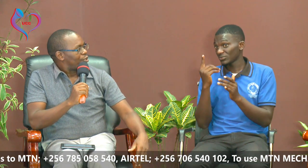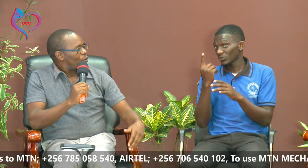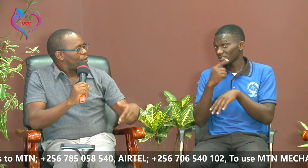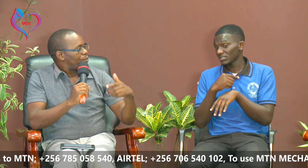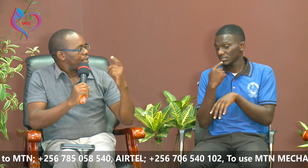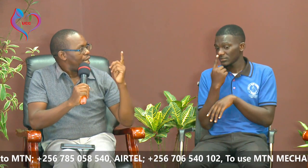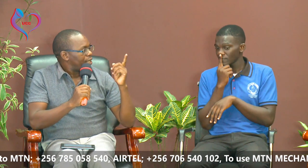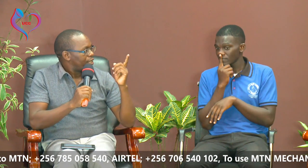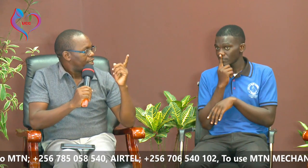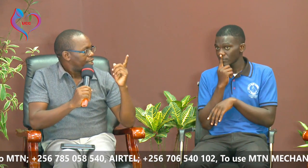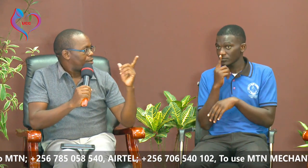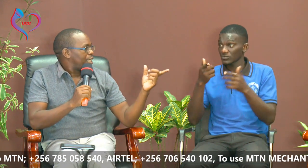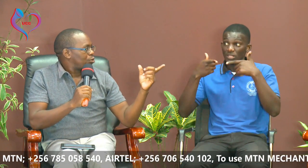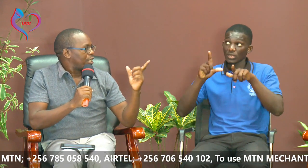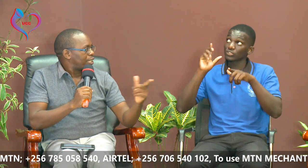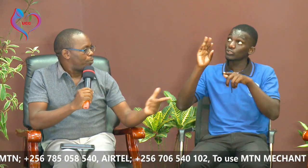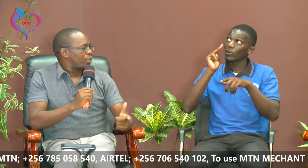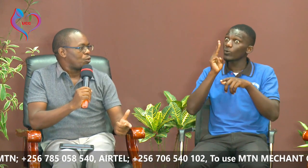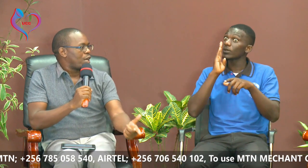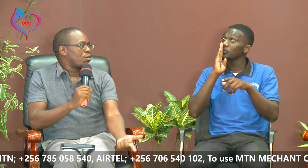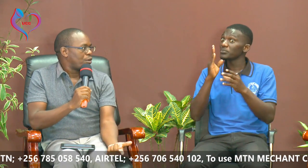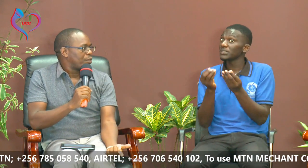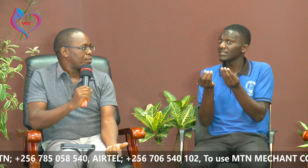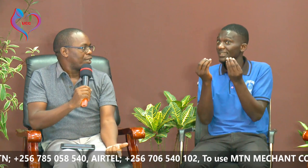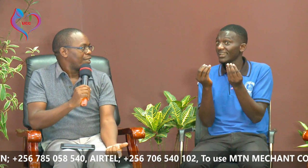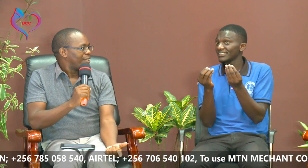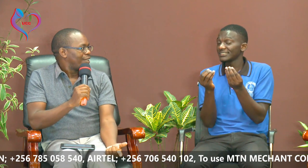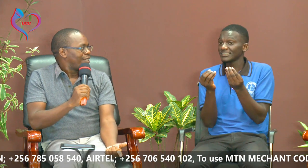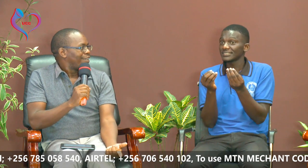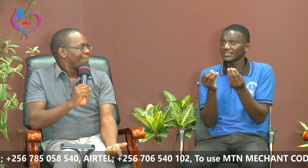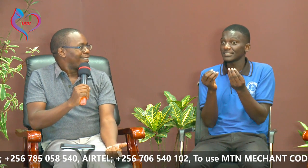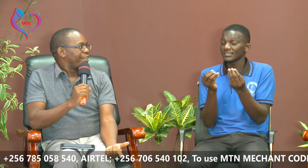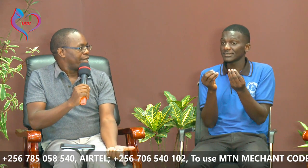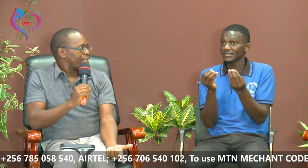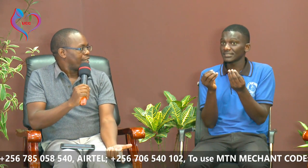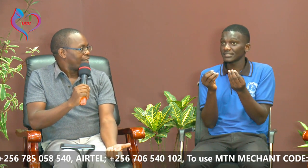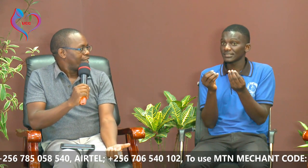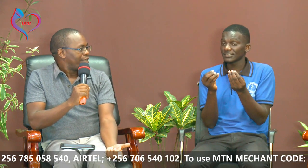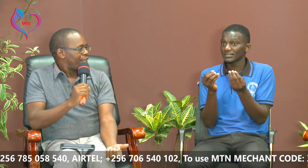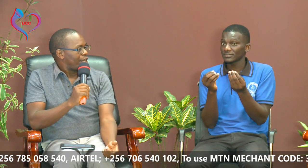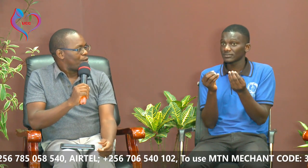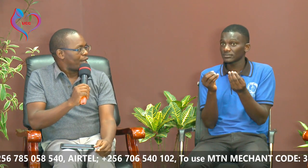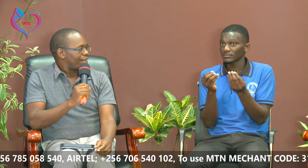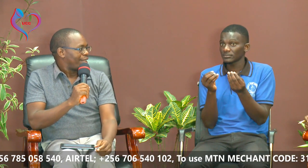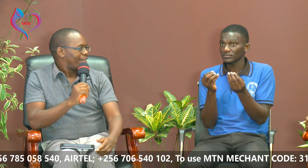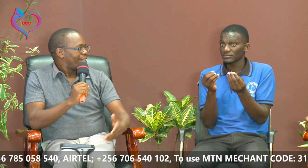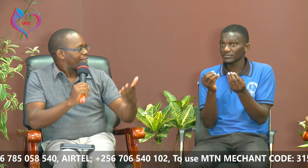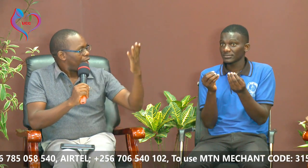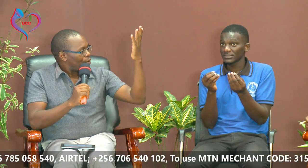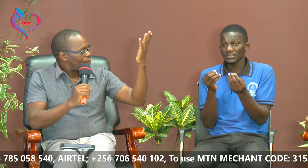your will be done kalwa Yesu yali tempted okwagala okukola ebibye embeera nga emususeko n'agamba why kankole